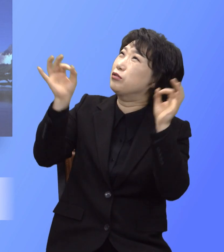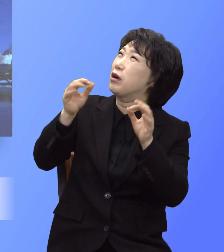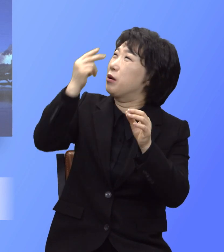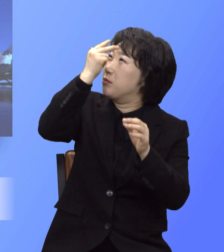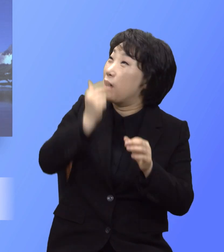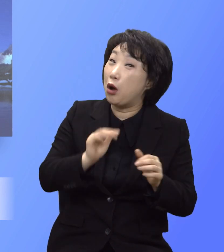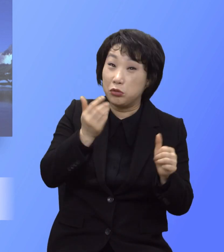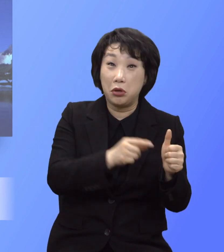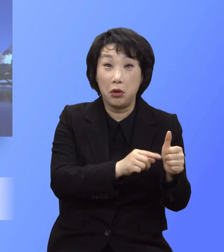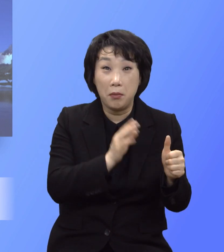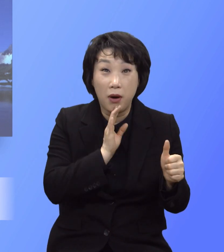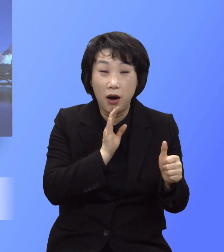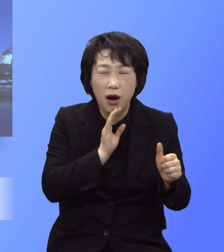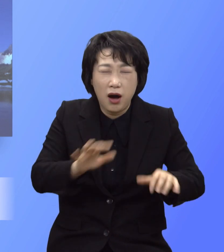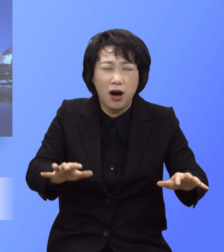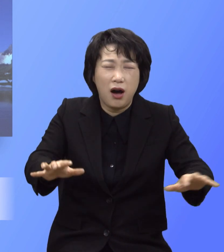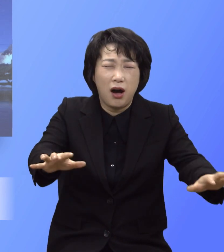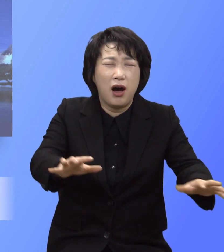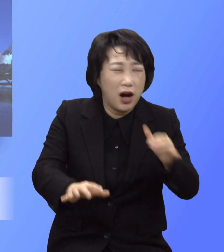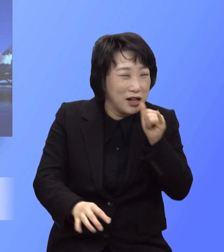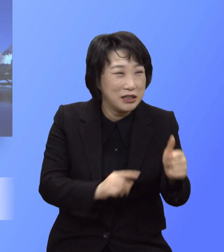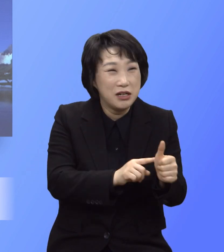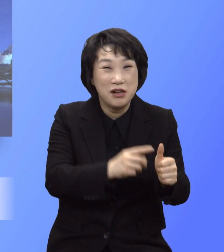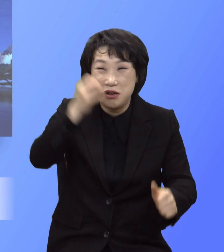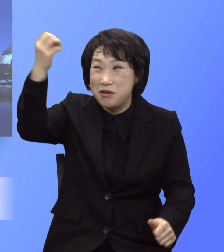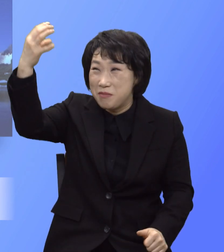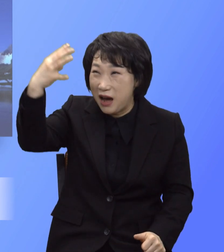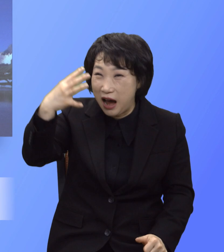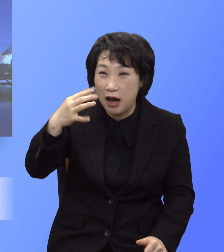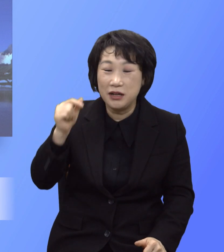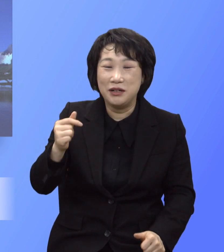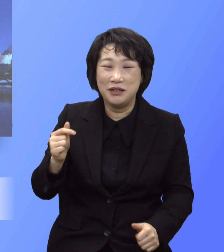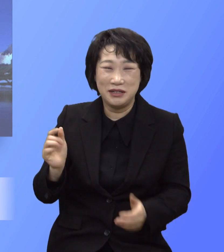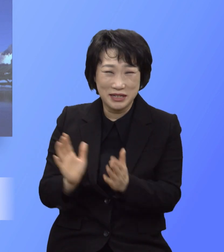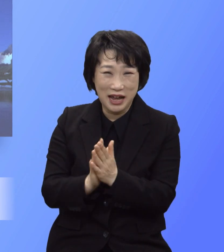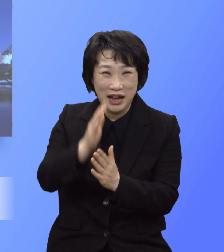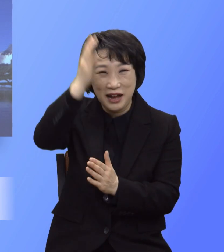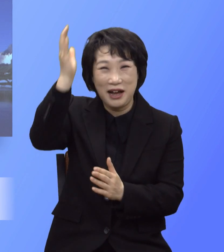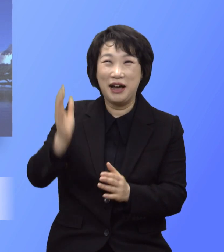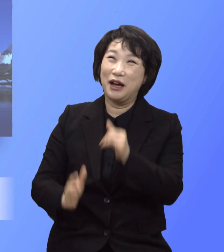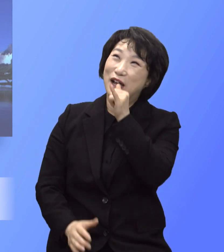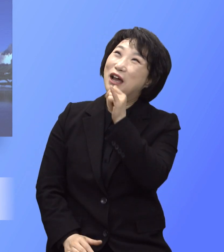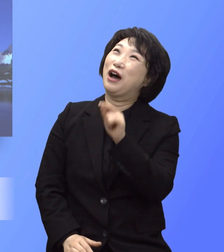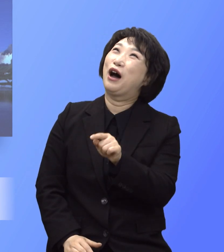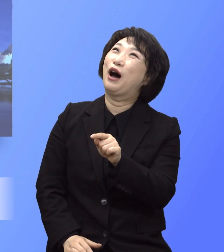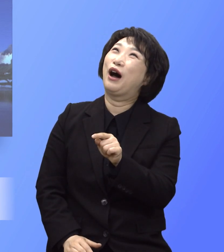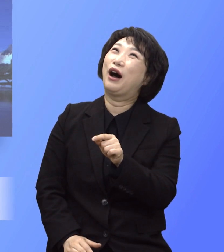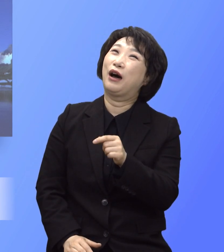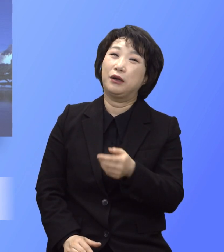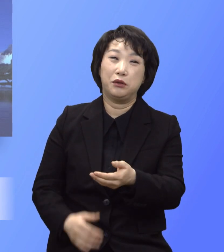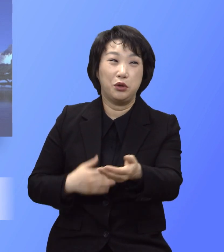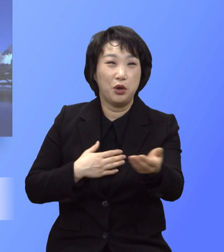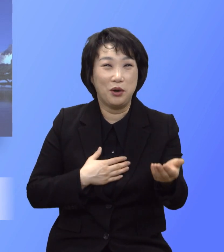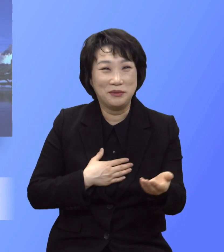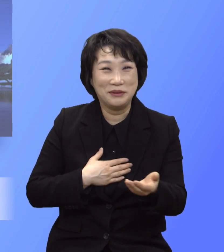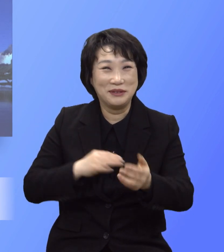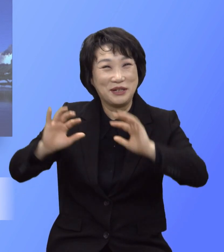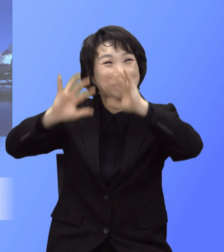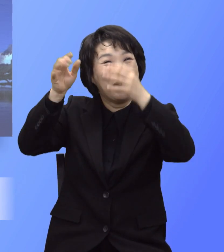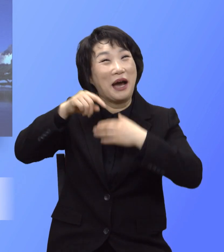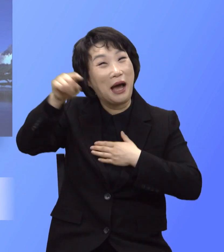정도로 어마어마한 빛이 이 찬란하게 빛난다. 여러분들도 천국